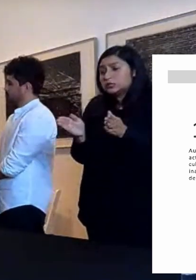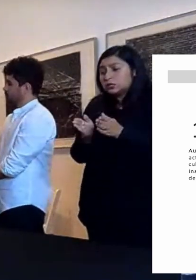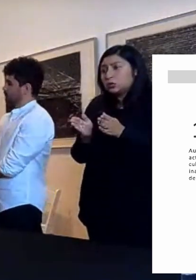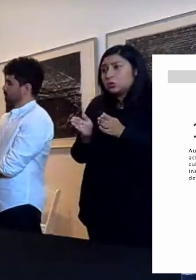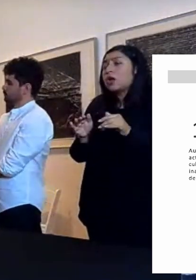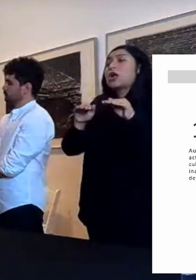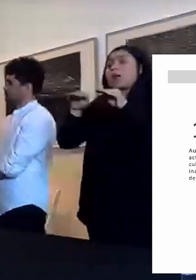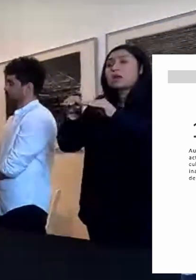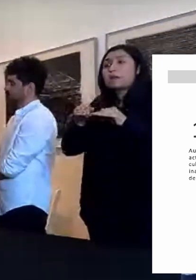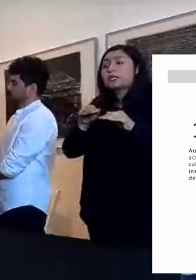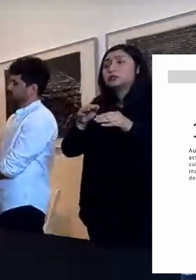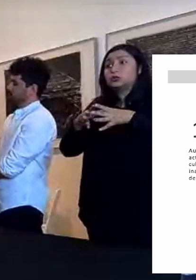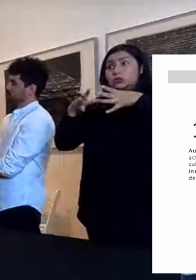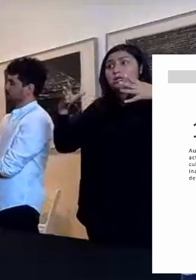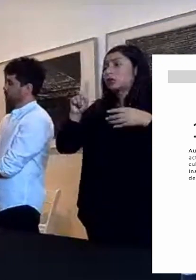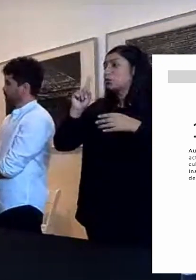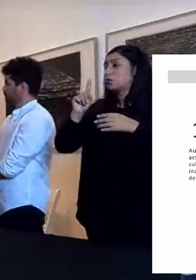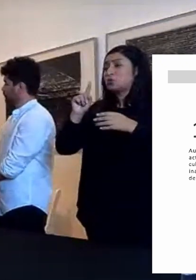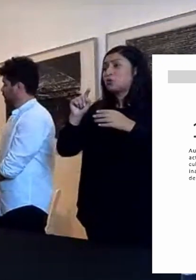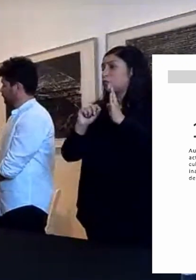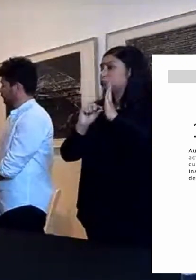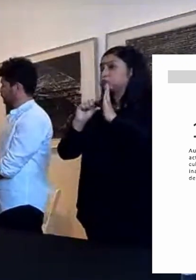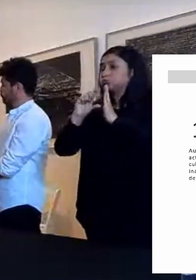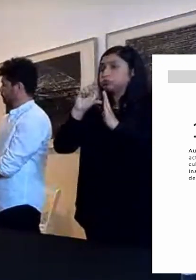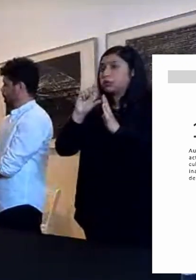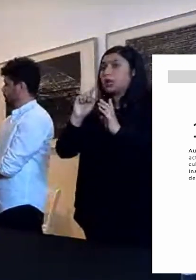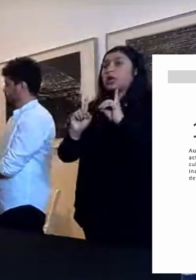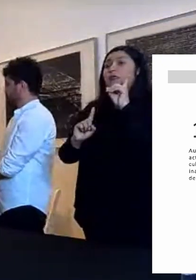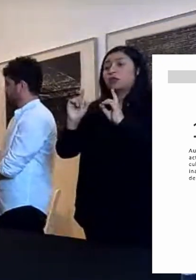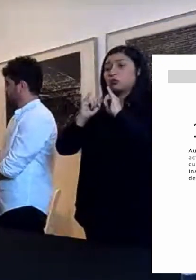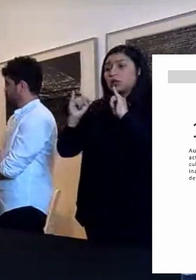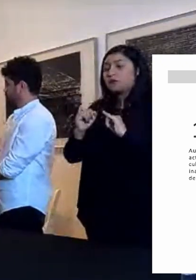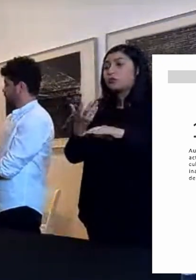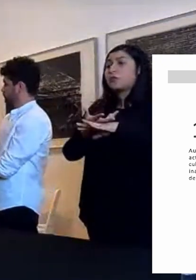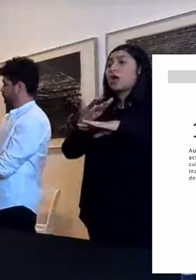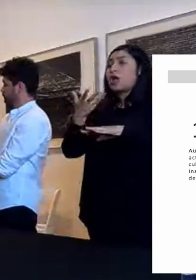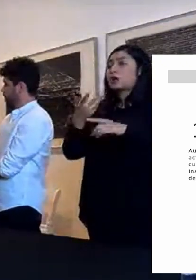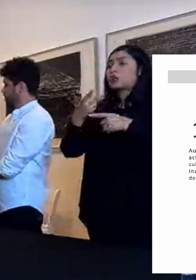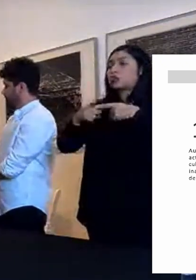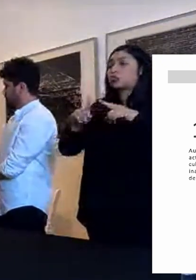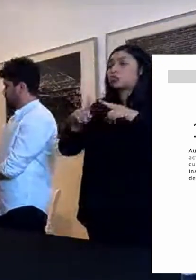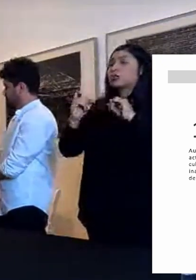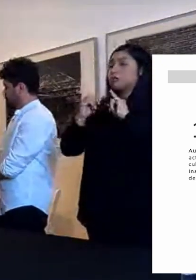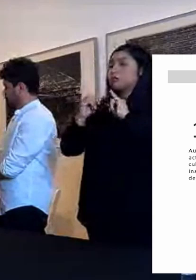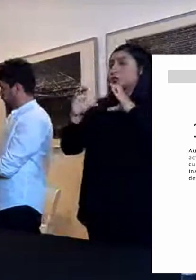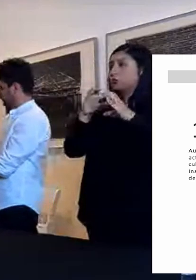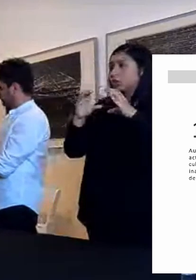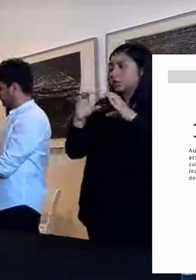subido, no hemos aumentado tanto, porque de alguna manera, como que tenemos nuestra propia maquinaria comunicacional, hacemos